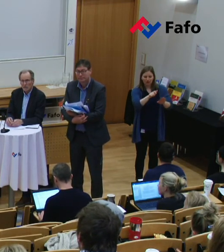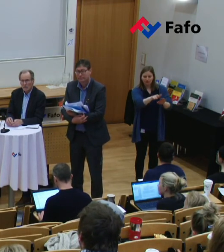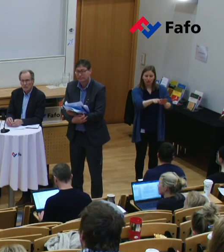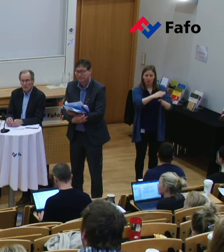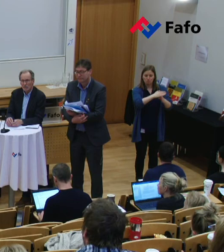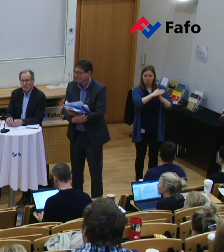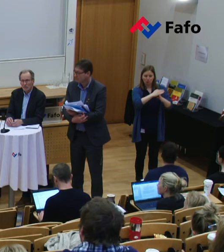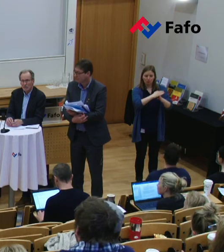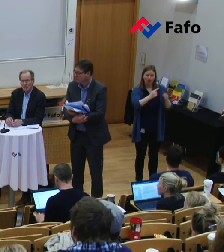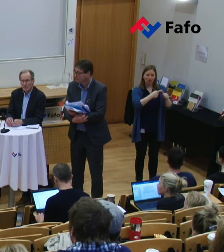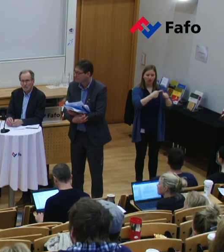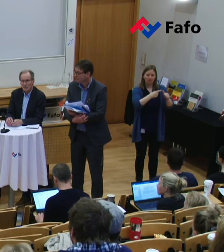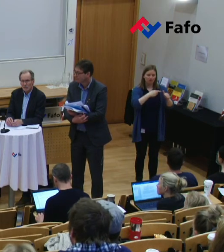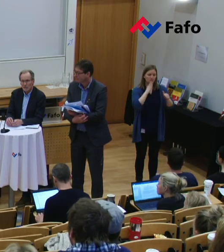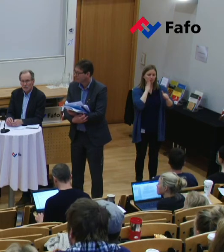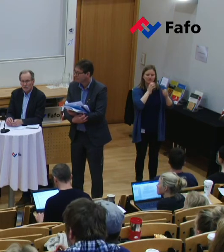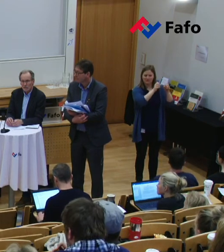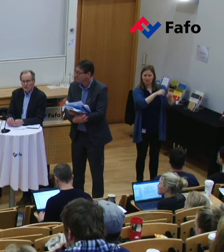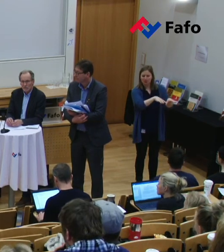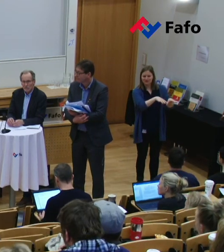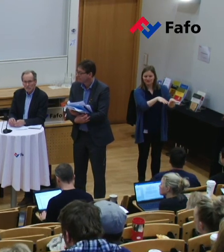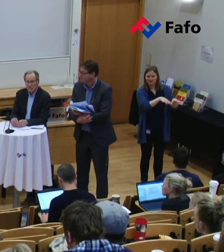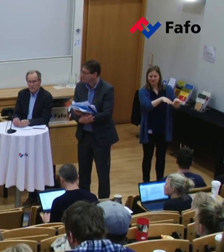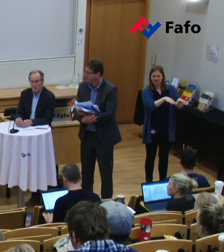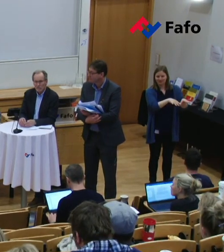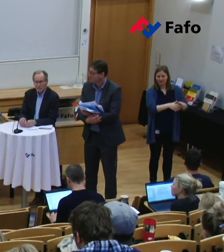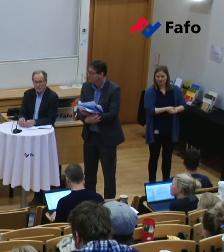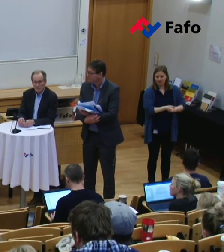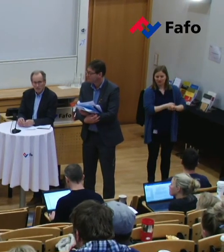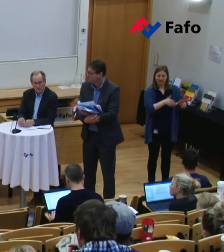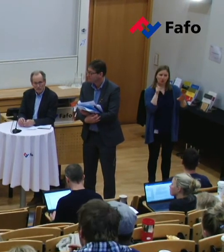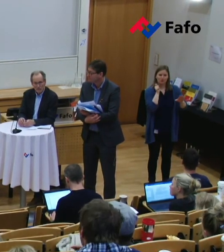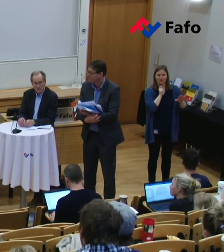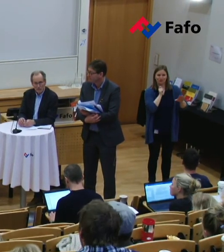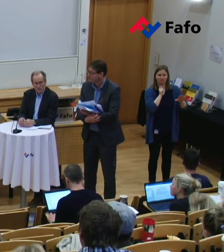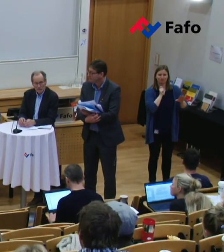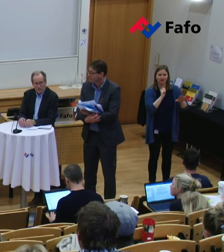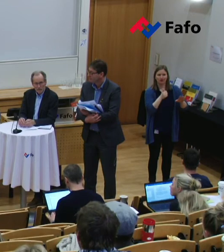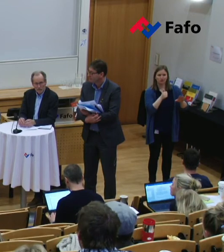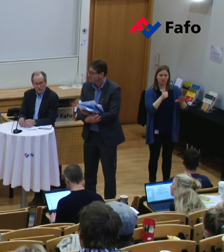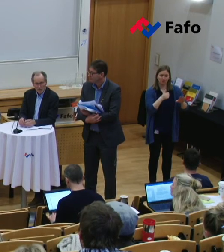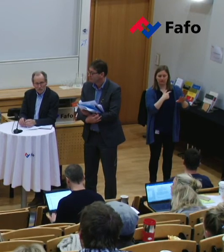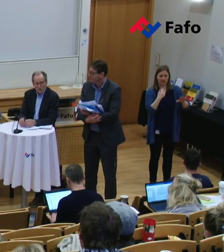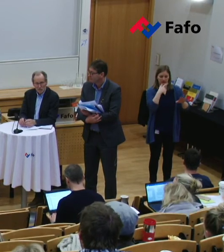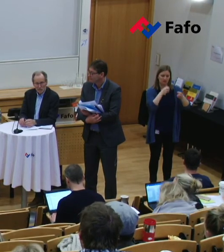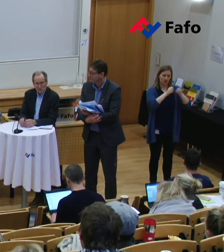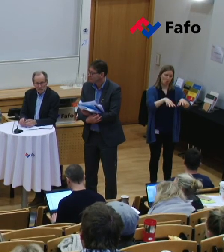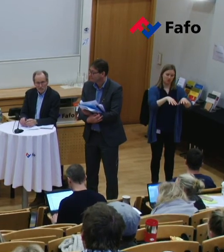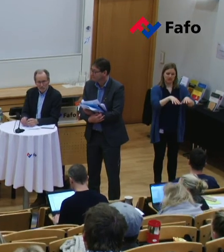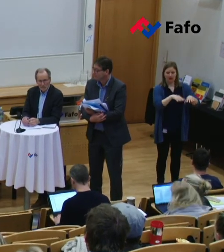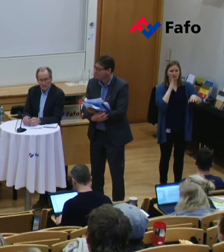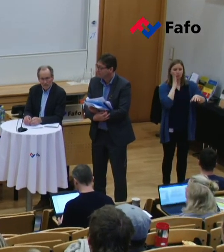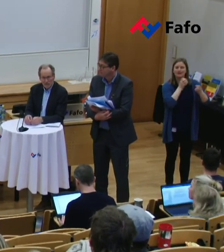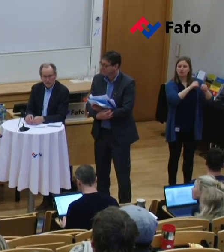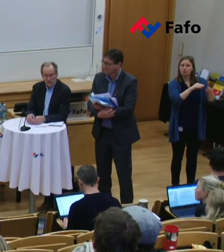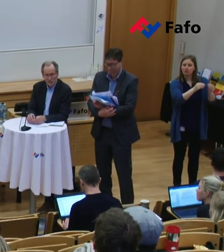antall bostedsløse hvert fjerde år, og det høres kanskje ut som vi kan løse hele